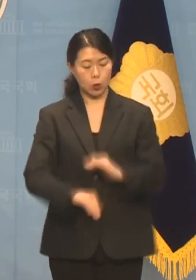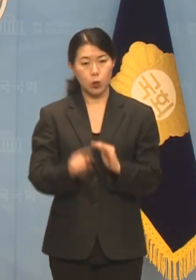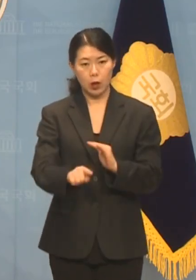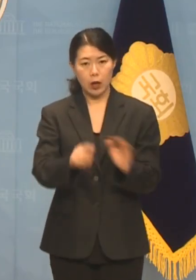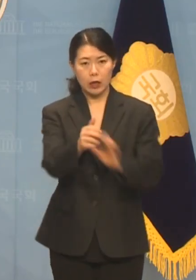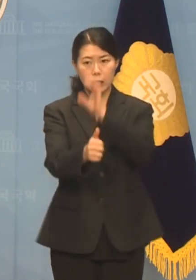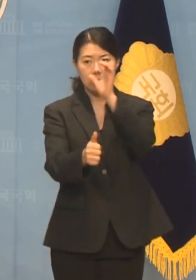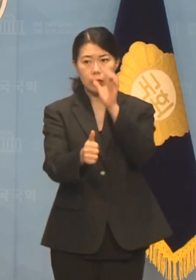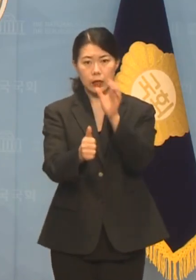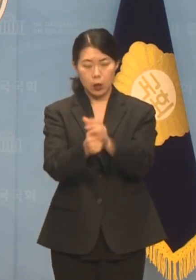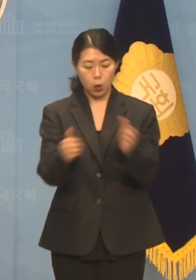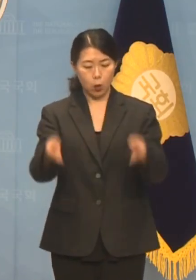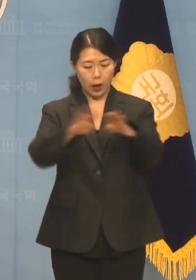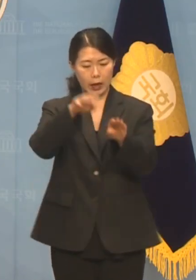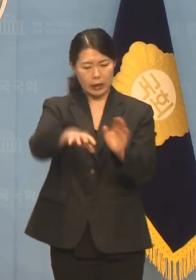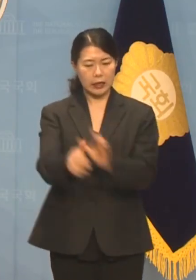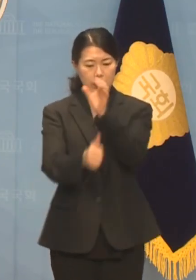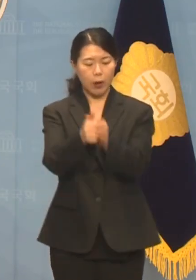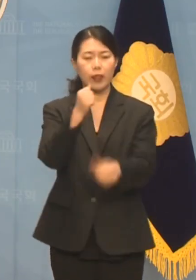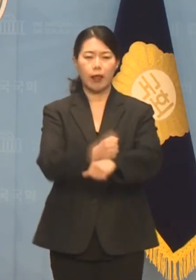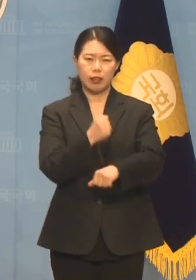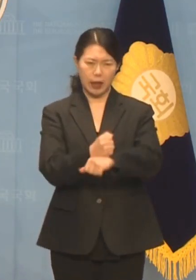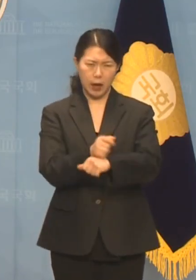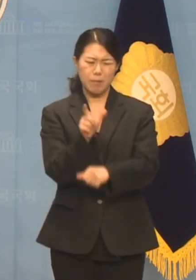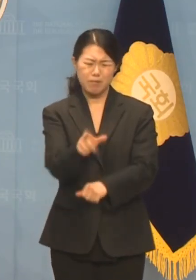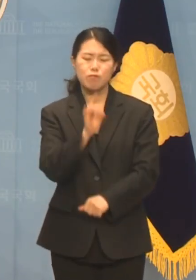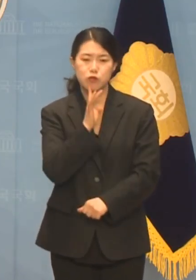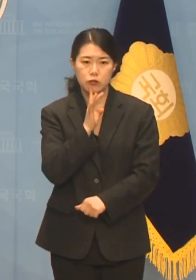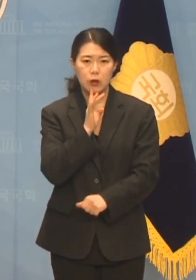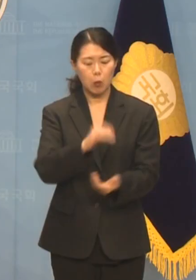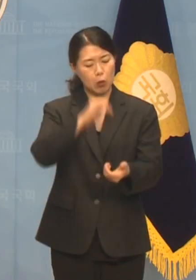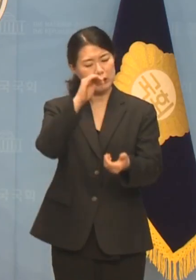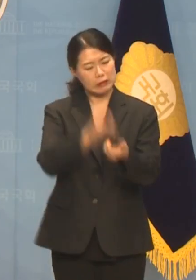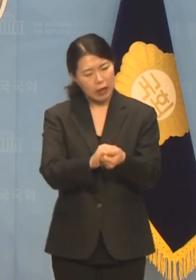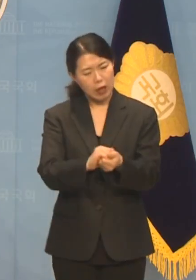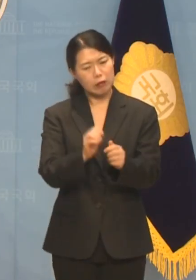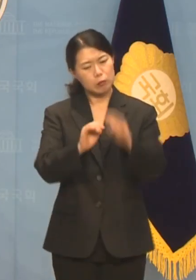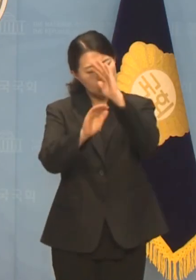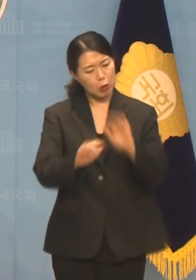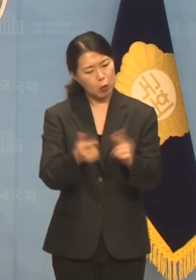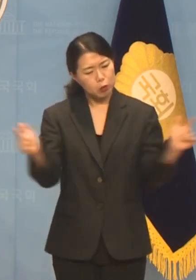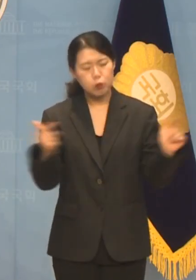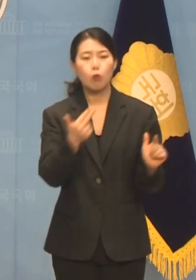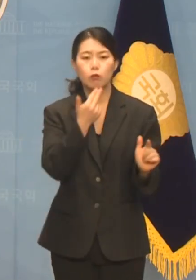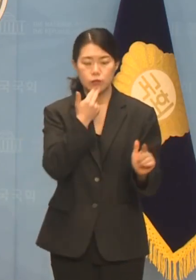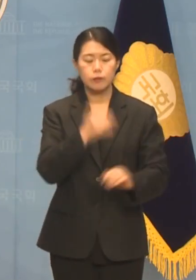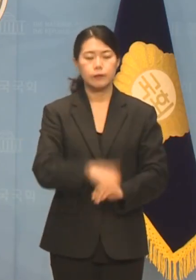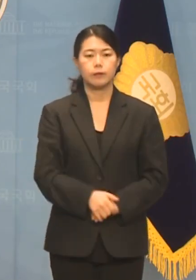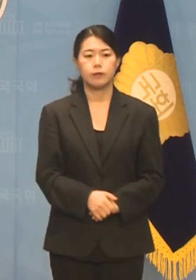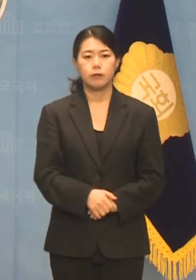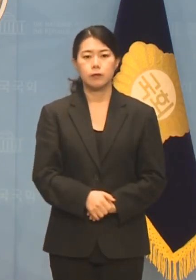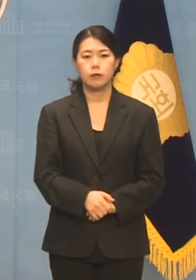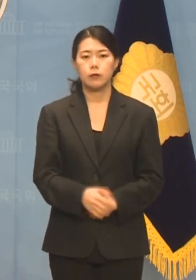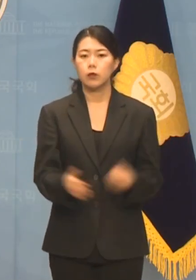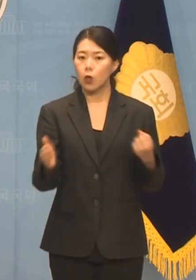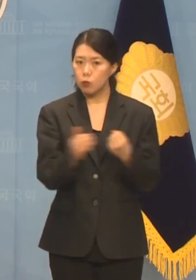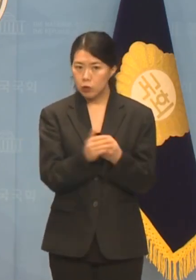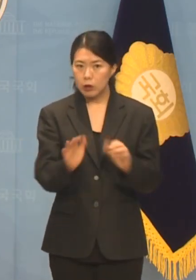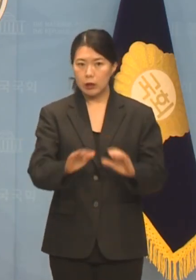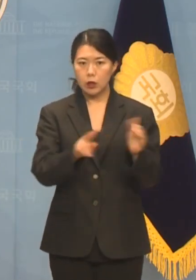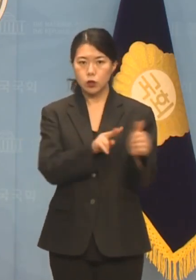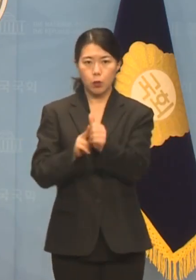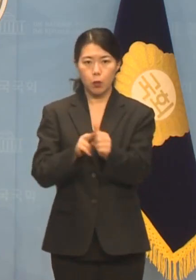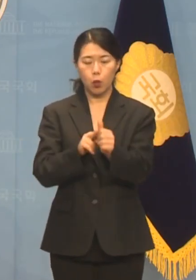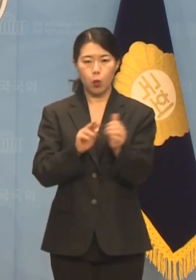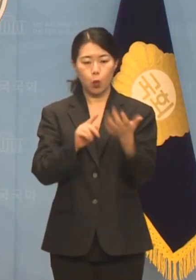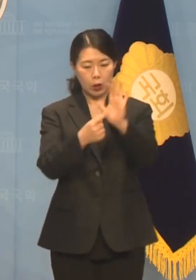기록관으로 이관한다라고만 규정되어 있고 제한 사항이 없습니다. 본 개정안은 정보 공개 소송